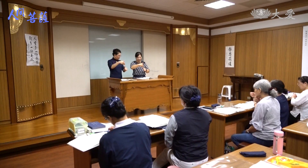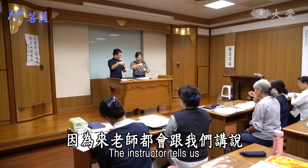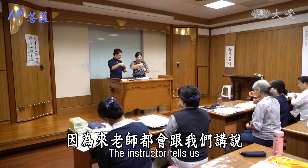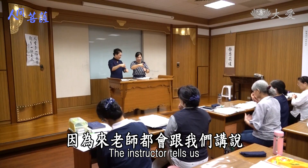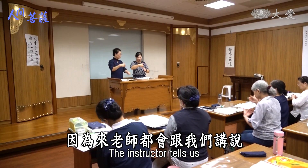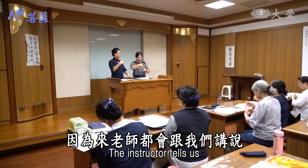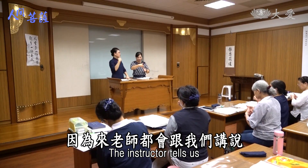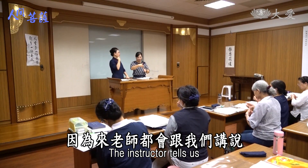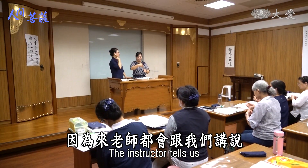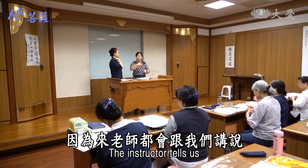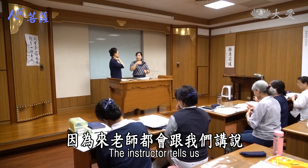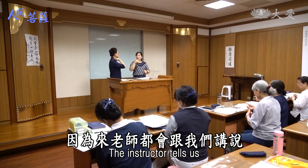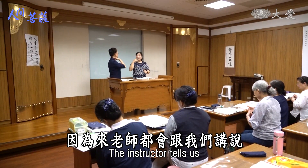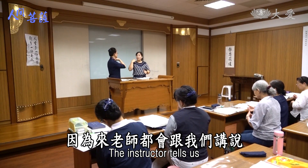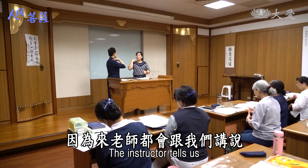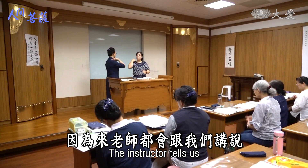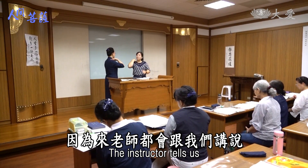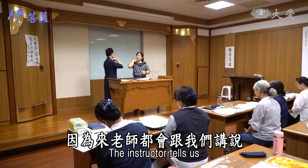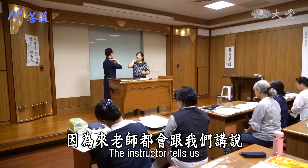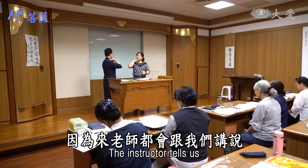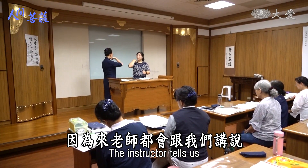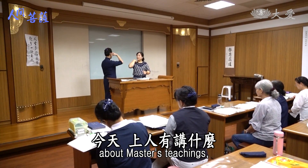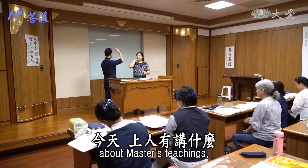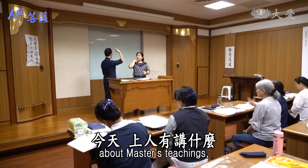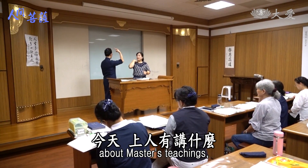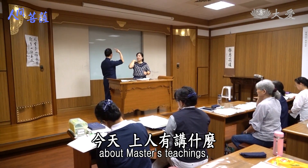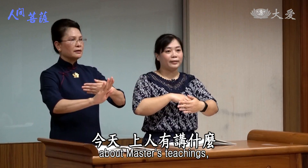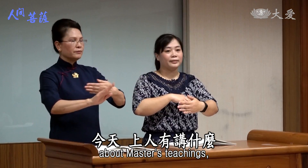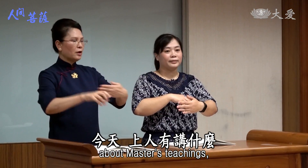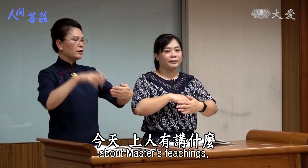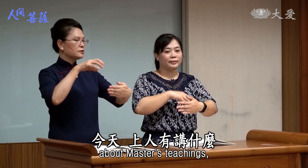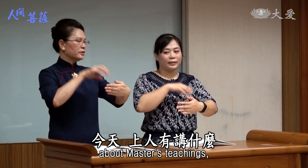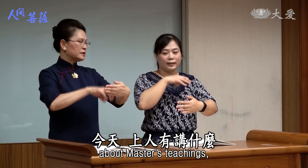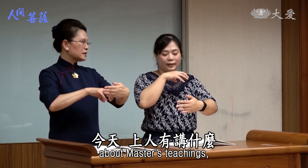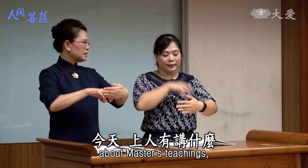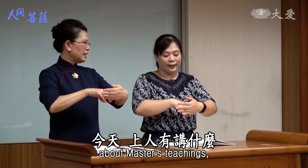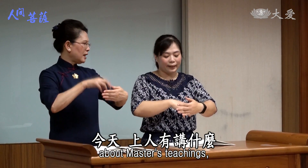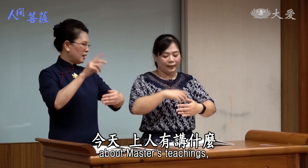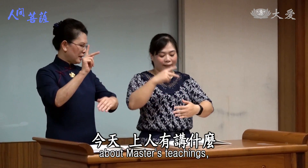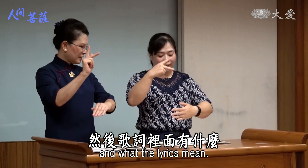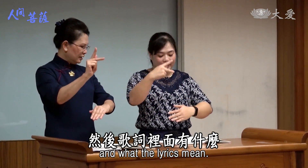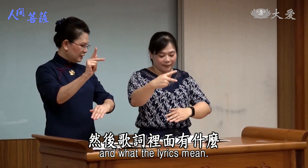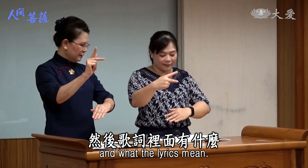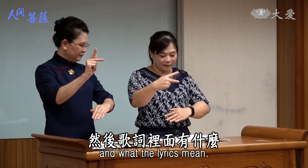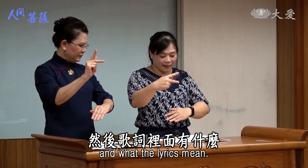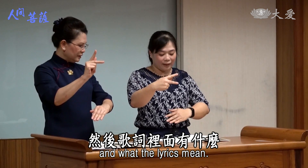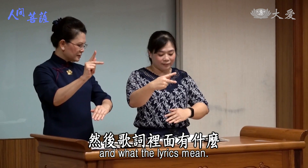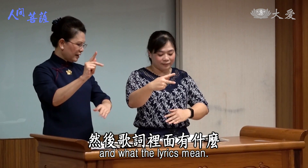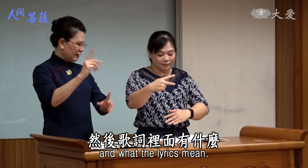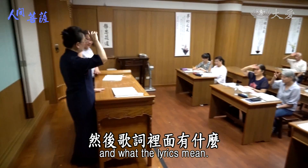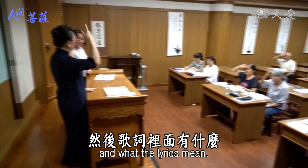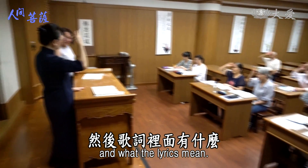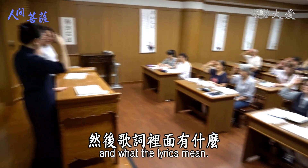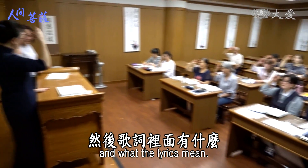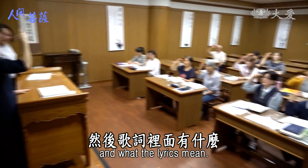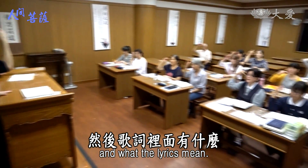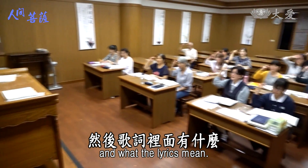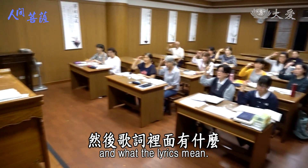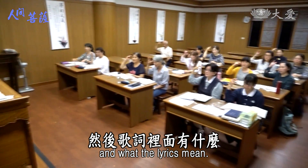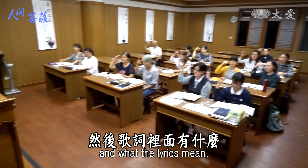因为来老师都会跟我们讲说，今天上人有讲什么，然后歌词里面有什么。 是啊，你们要